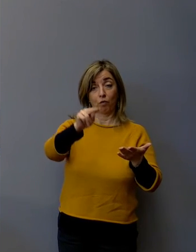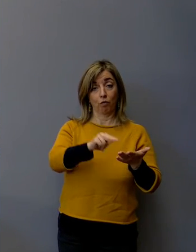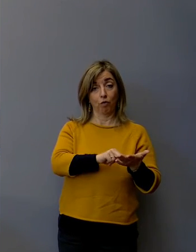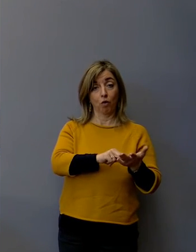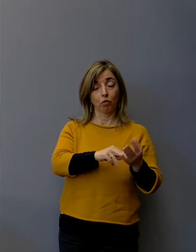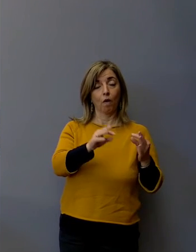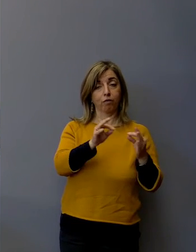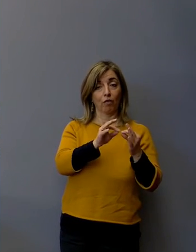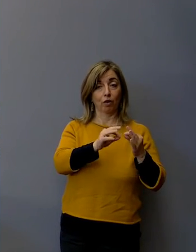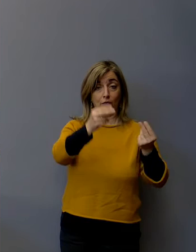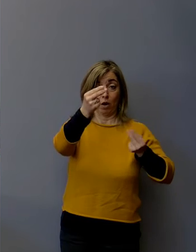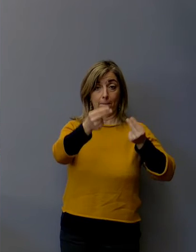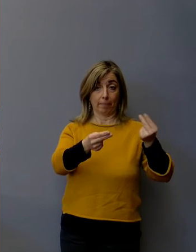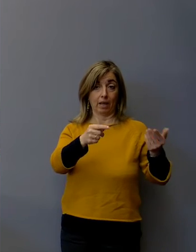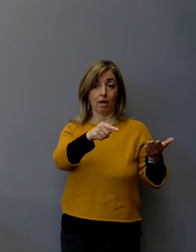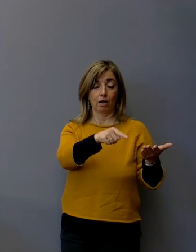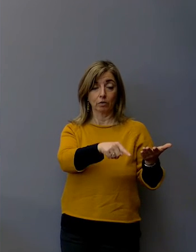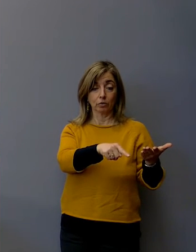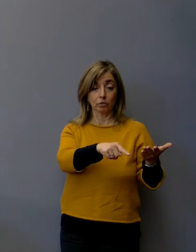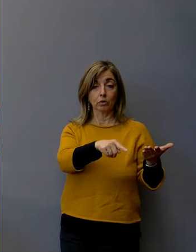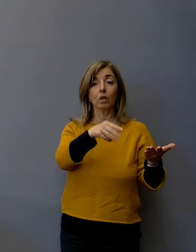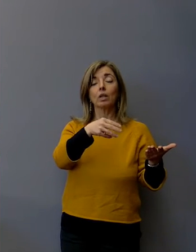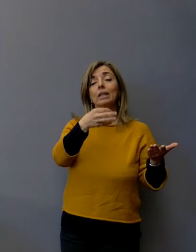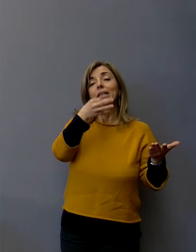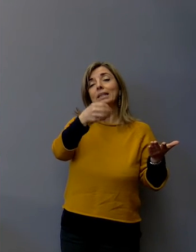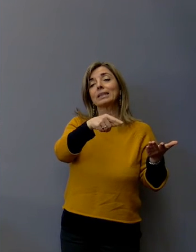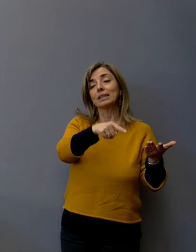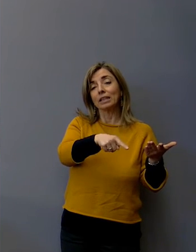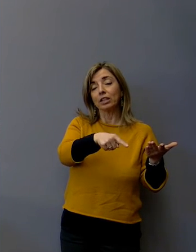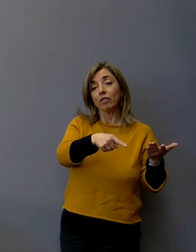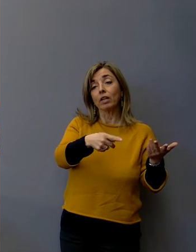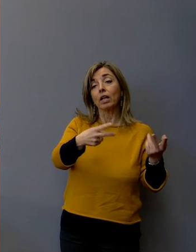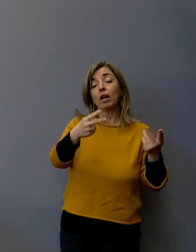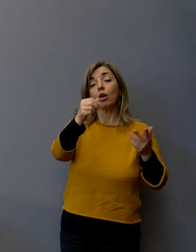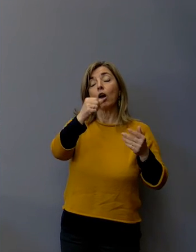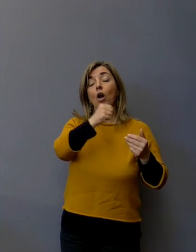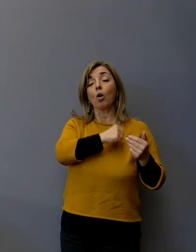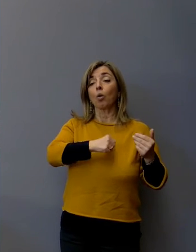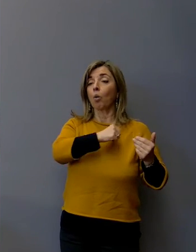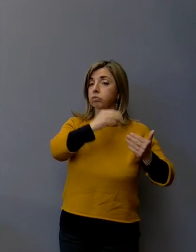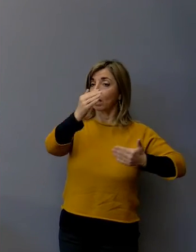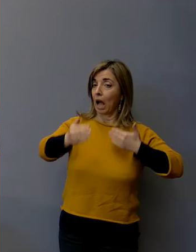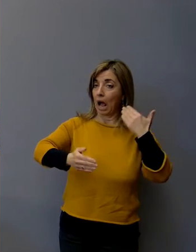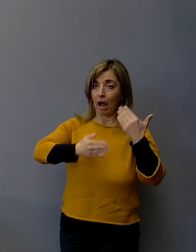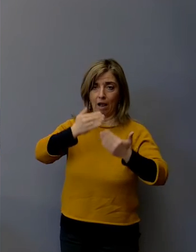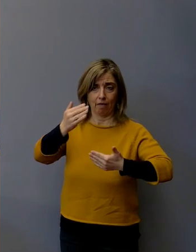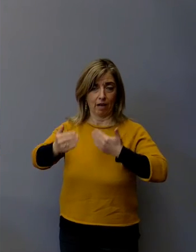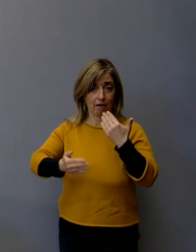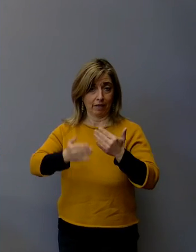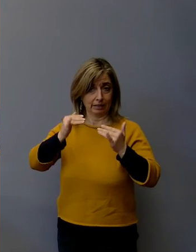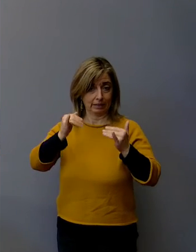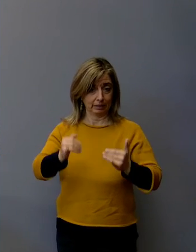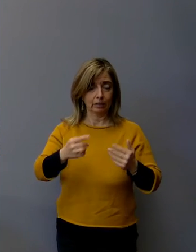significa far sopravvivere o meno questo comune a se stesso e alla sua storia chi vota a favore